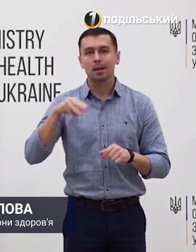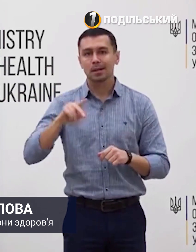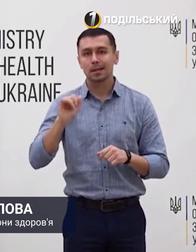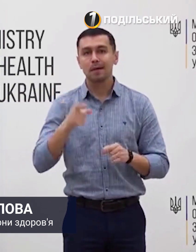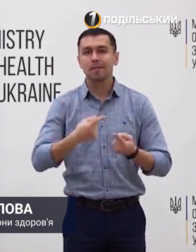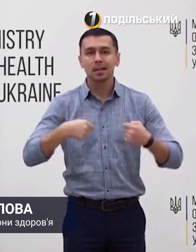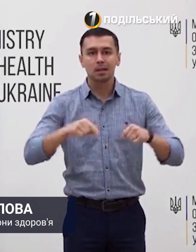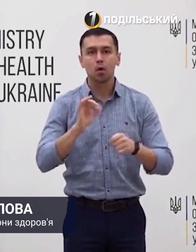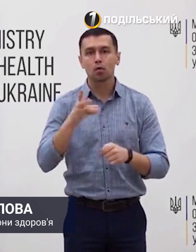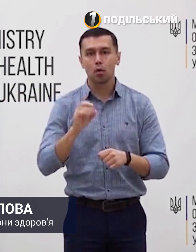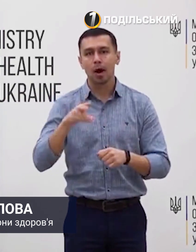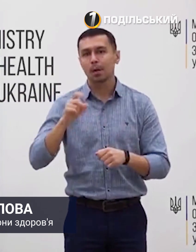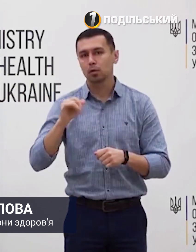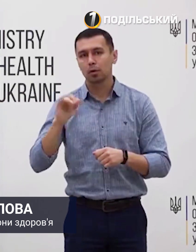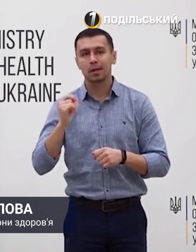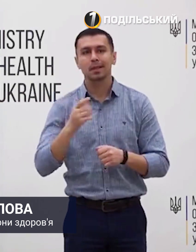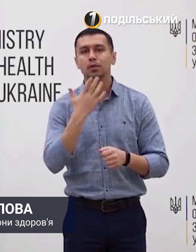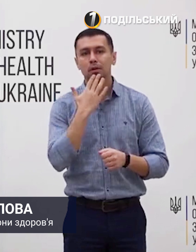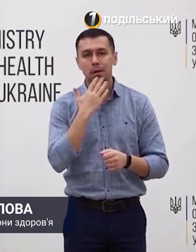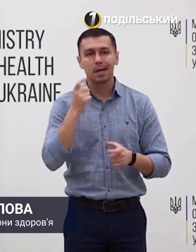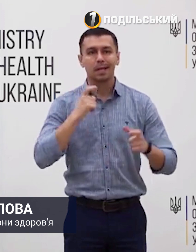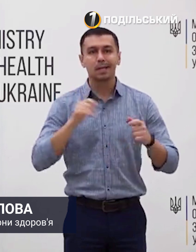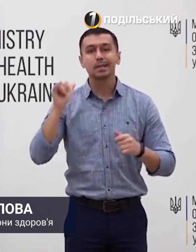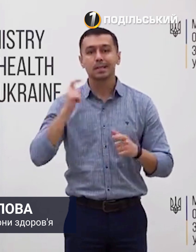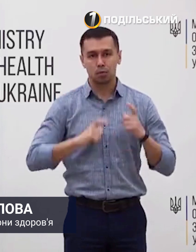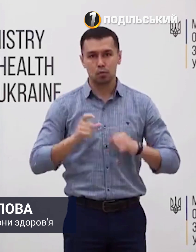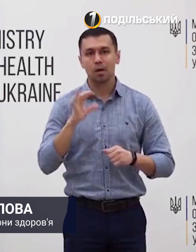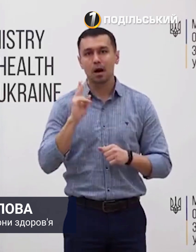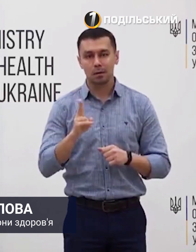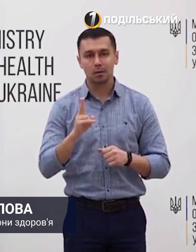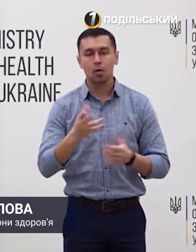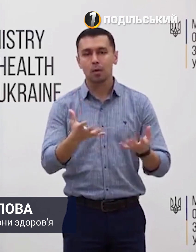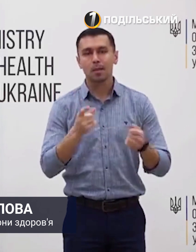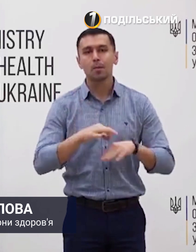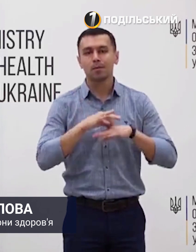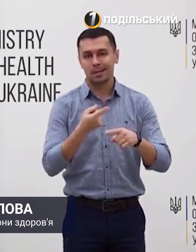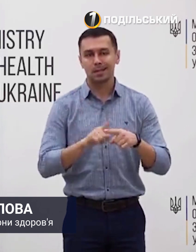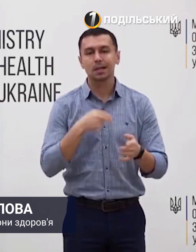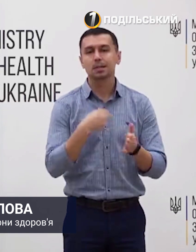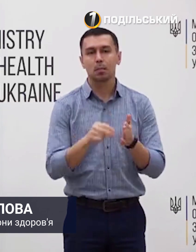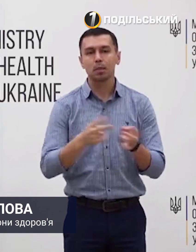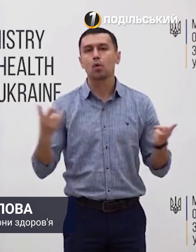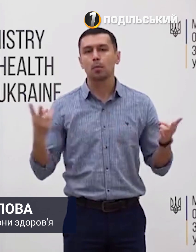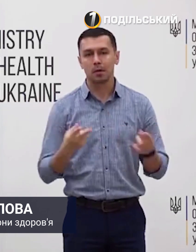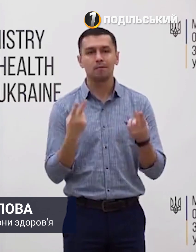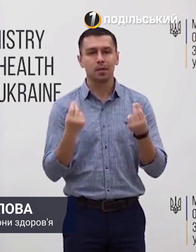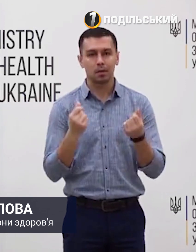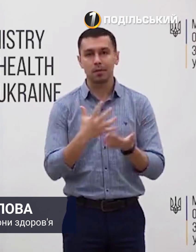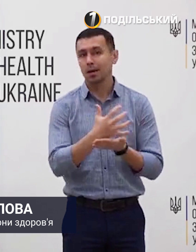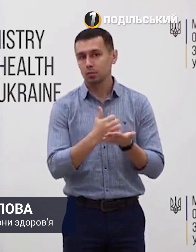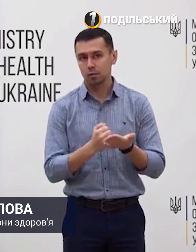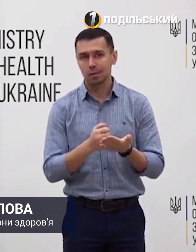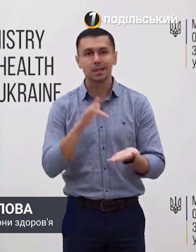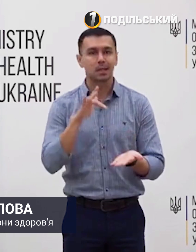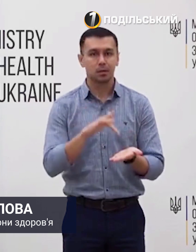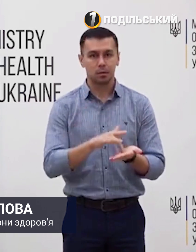та відділення онкогематології Національного інституту рака отримують для проведення цих закупівель необхідний фінансовий ресурс